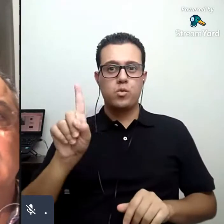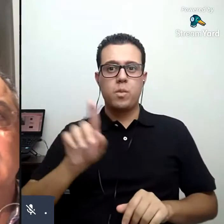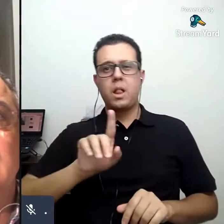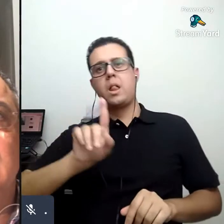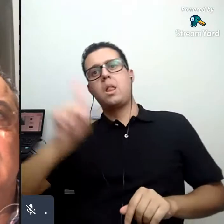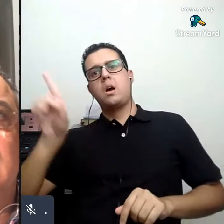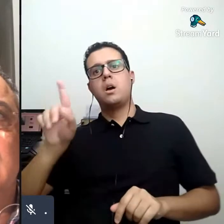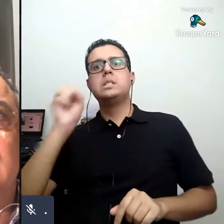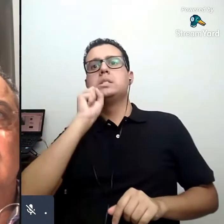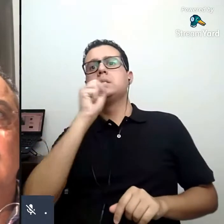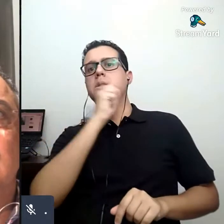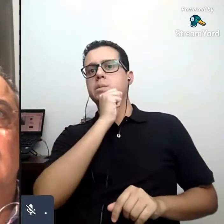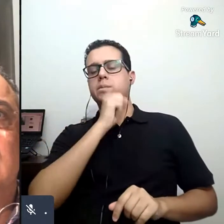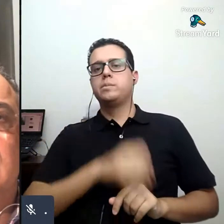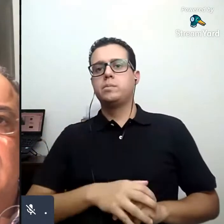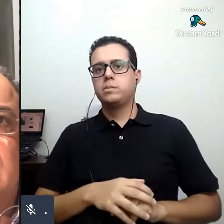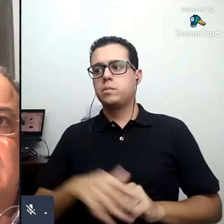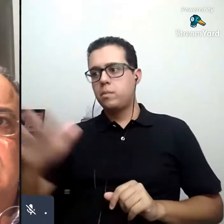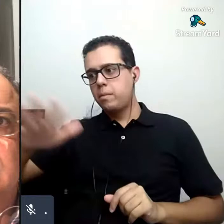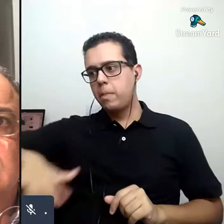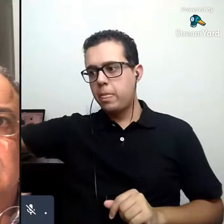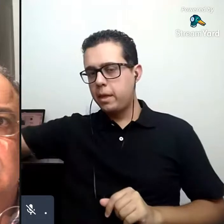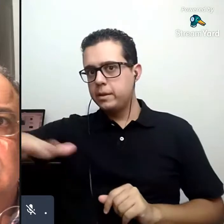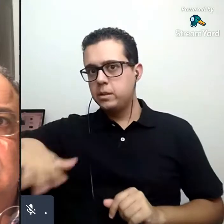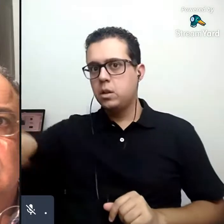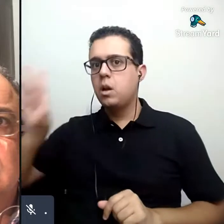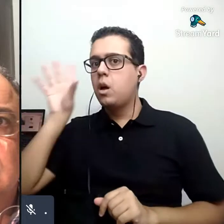palavra e creram nele.